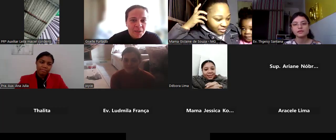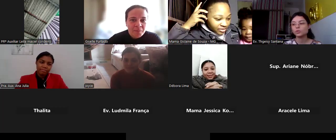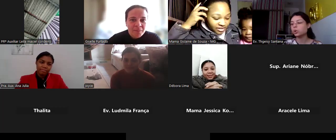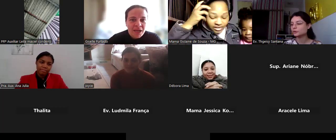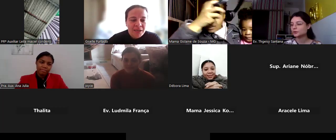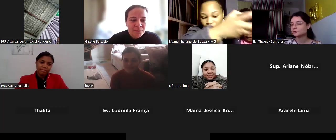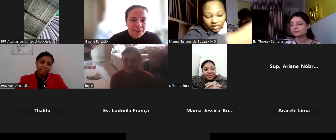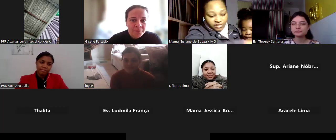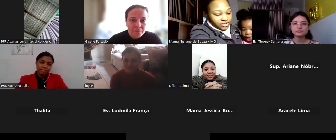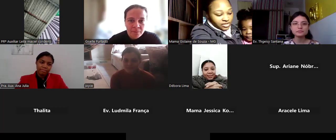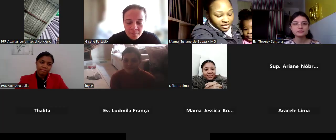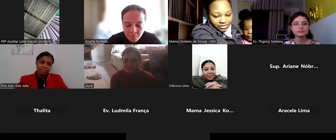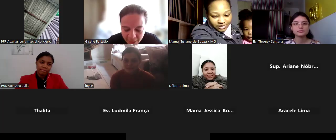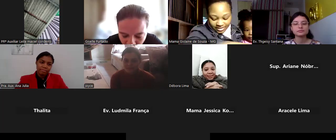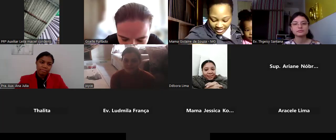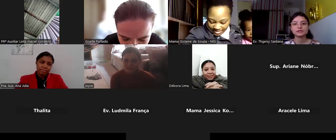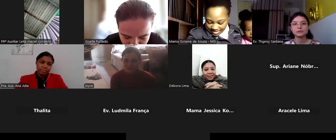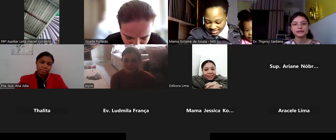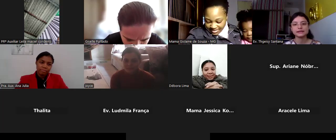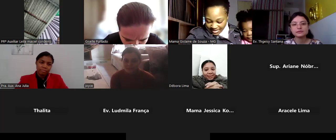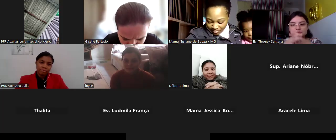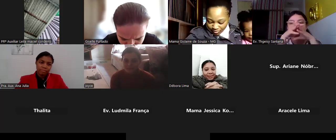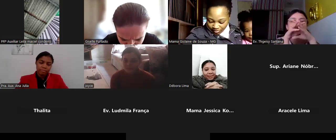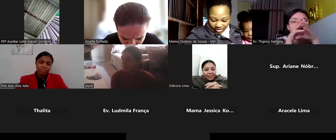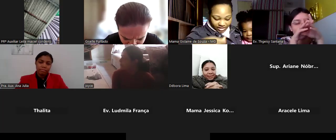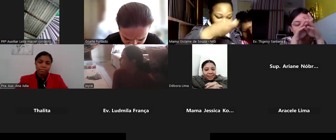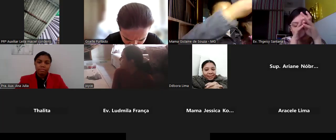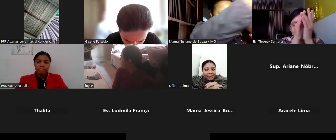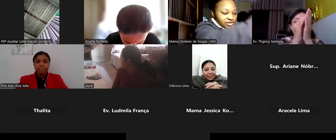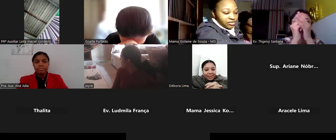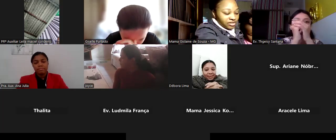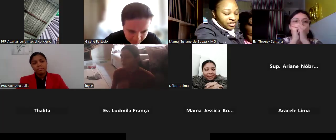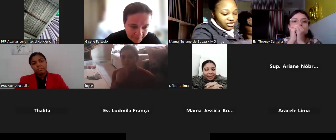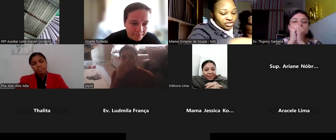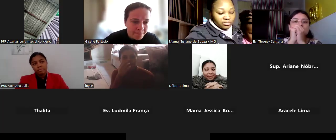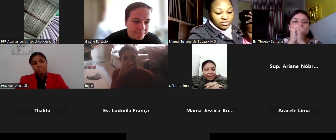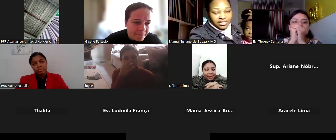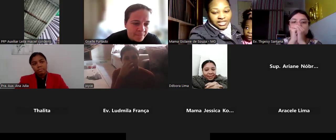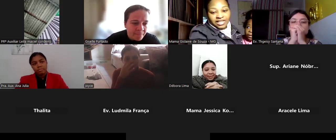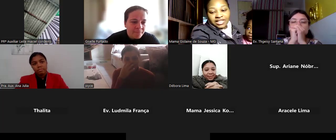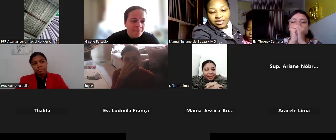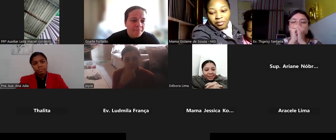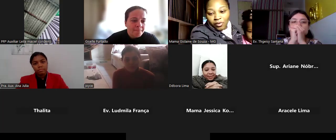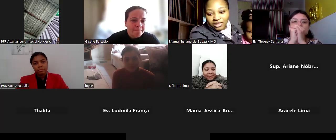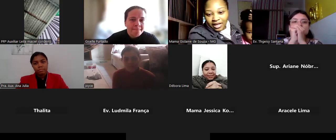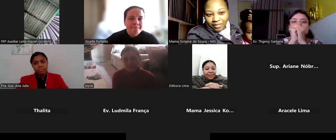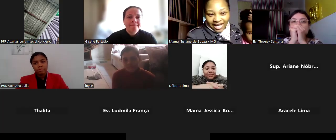Aleluia. Louvado seja Deus. Quero muito agradecer ao Senhor nesse dia por essa riquíssima porta